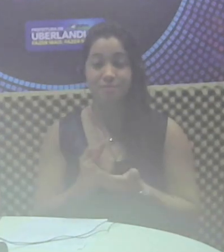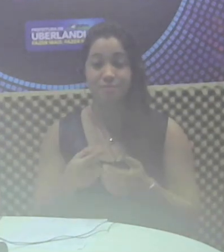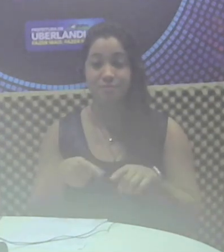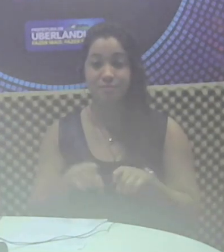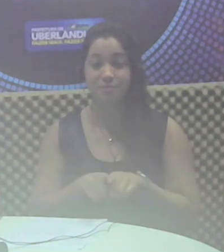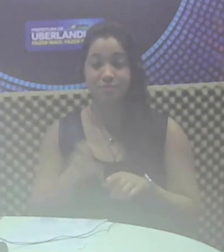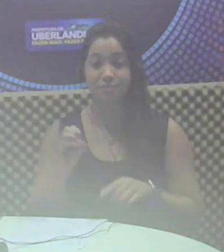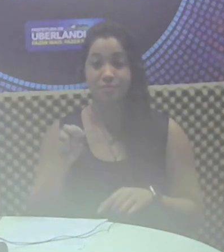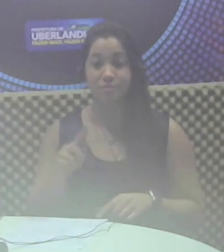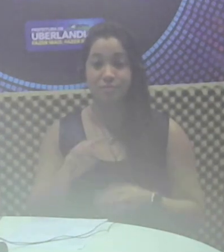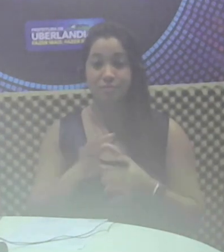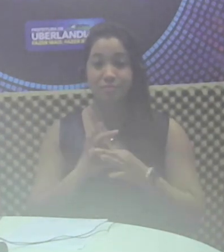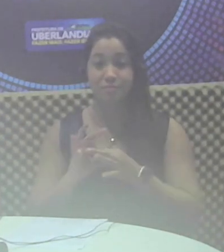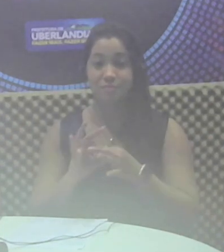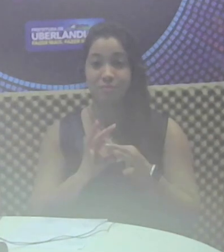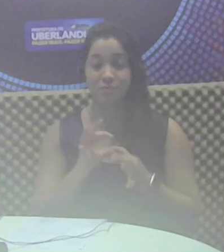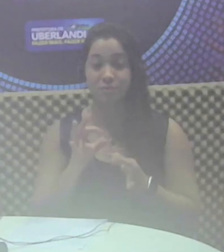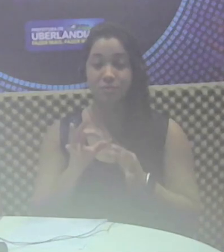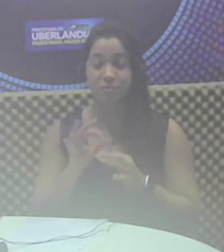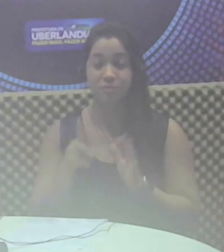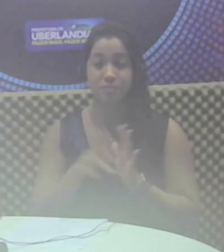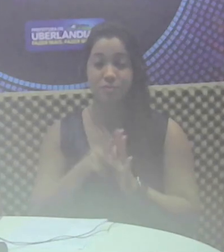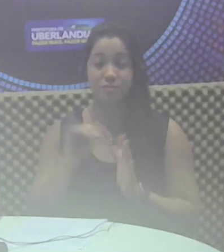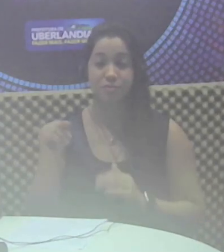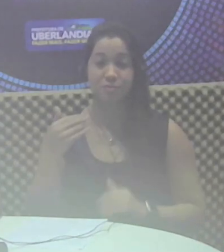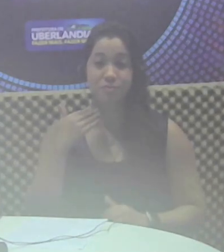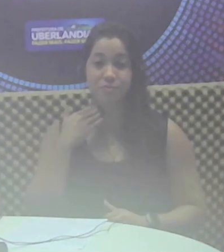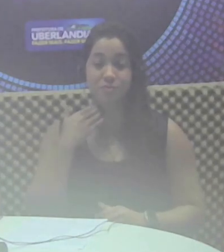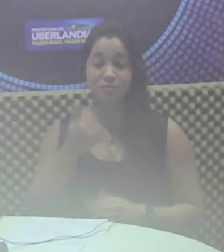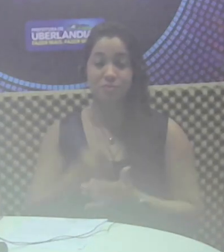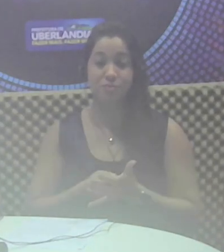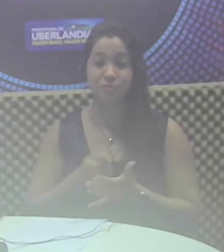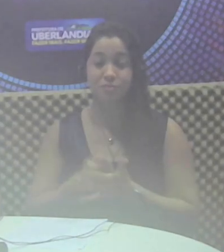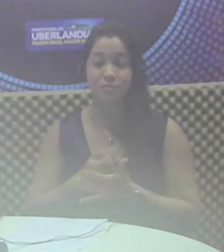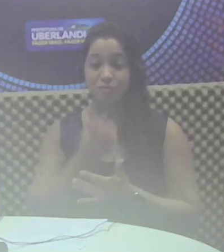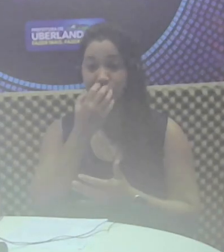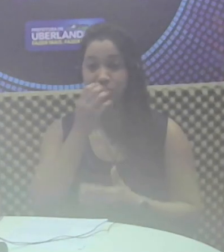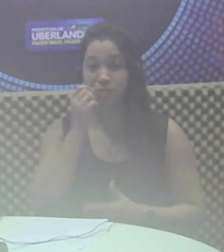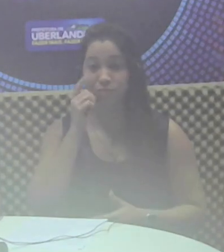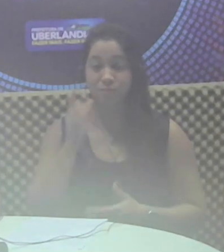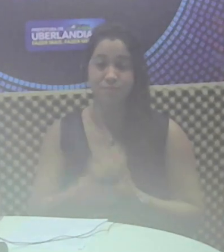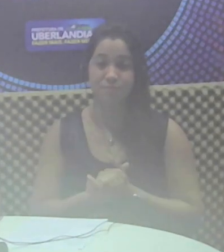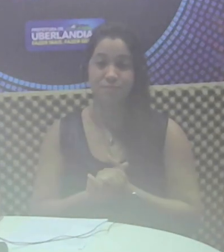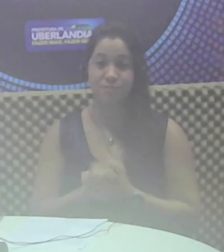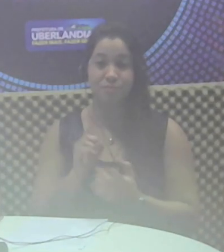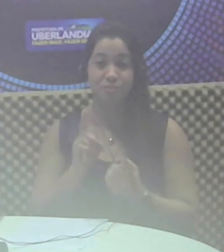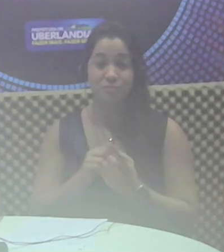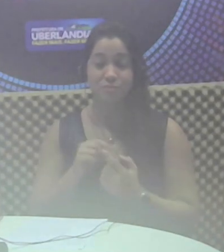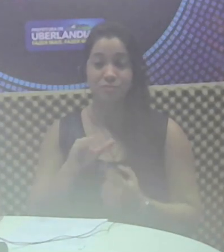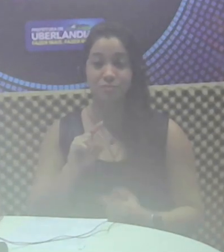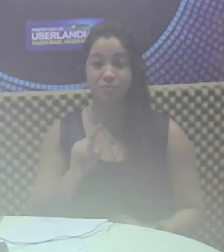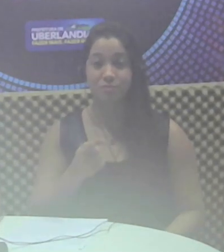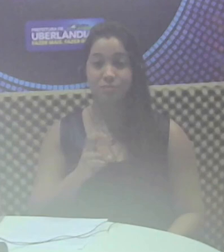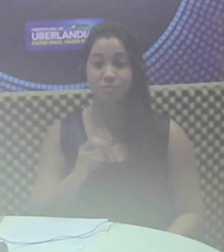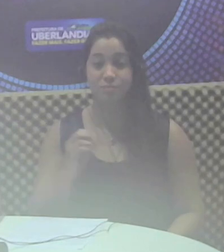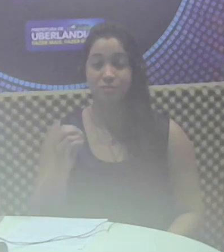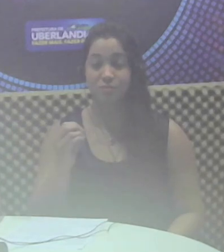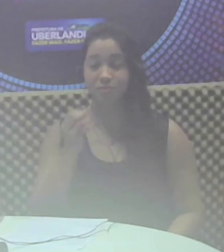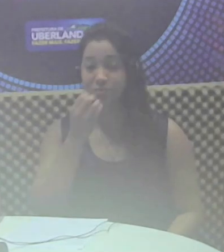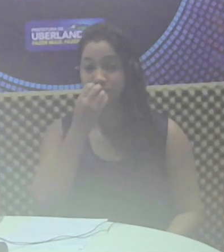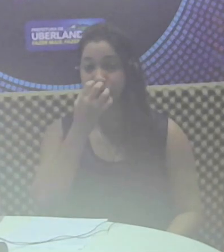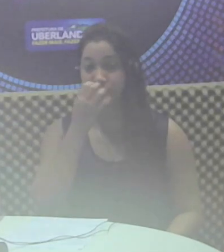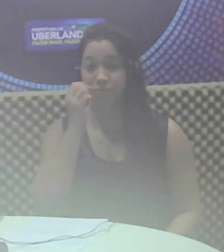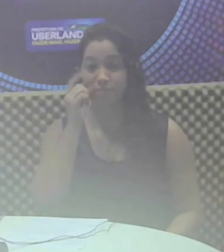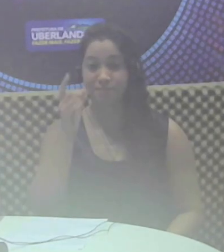ONG Aliança Juiz Forana pela Defesa dos Animais. A previsão é atender em torno de 1.500 cães e